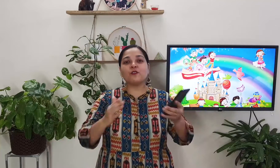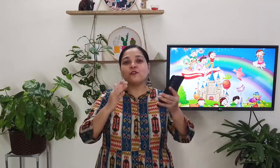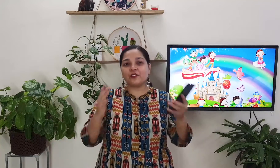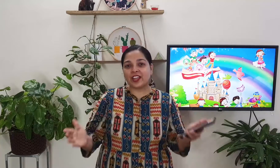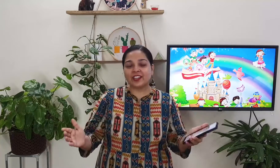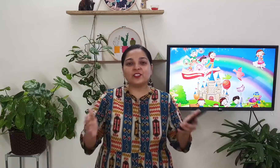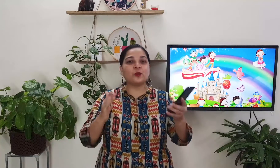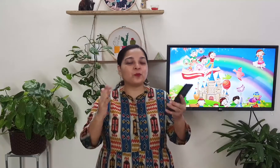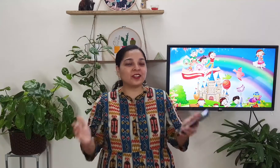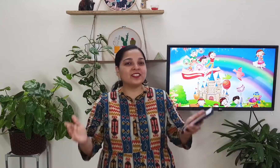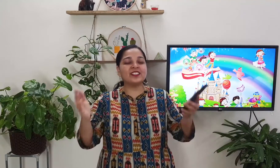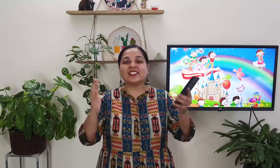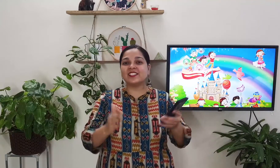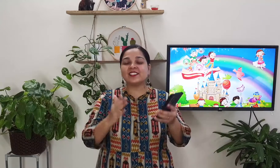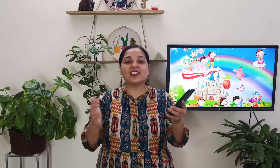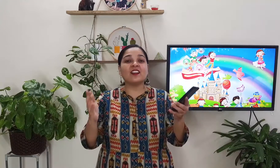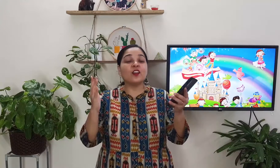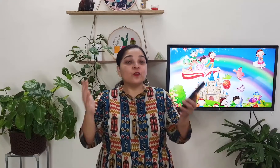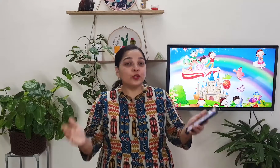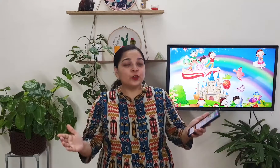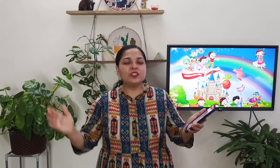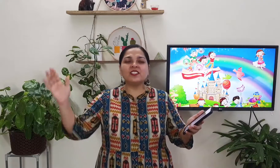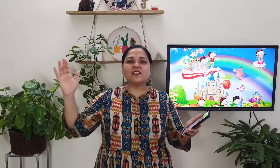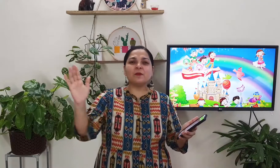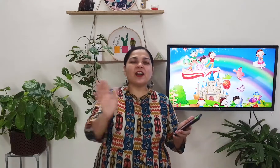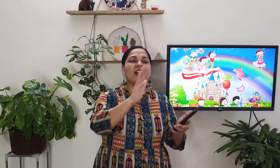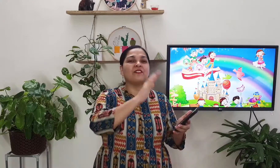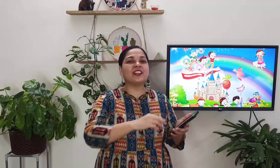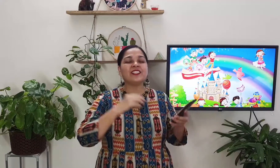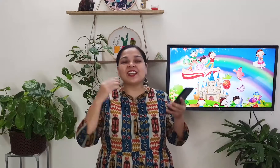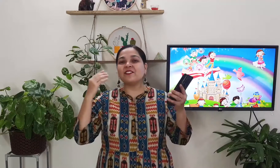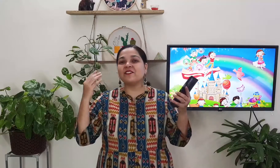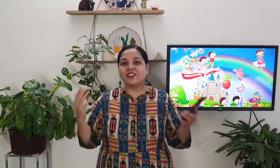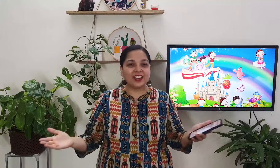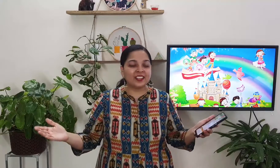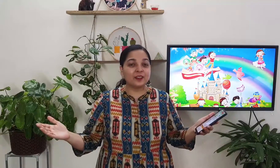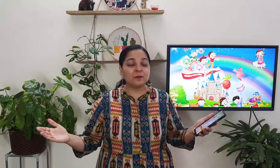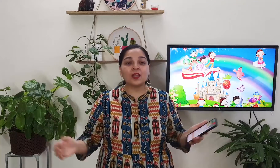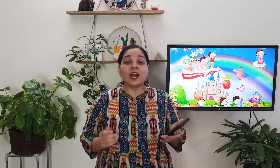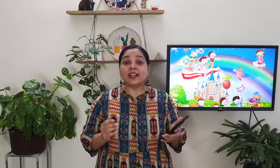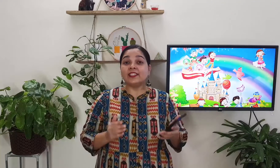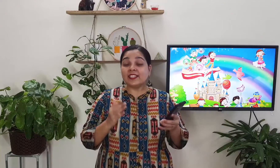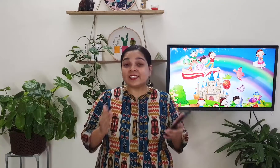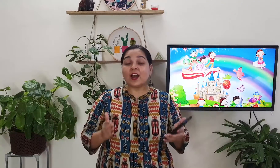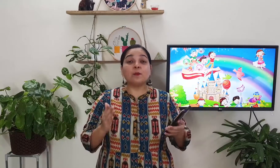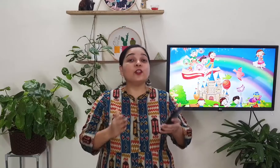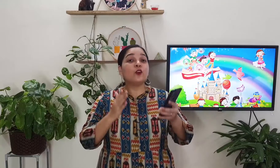நீங்கள் எங்கே இருந்தாலும், உங்கள் நண்பர்கள், உங்கள் சகோதர சகோதரிகள் இருந்தால் அவர்களுக்கு ஒரு ஹைஃபை கொடுத்து